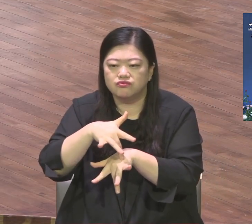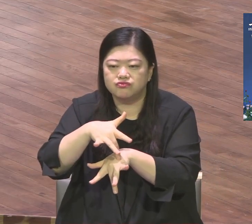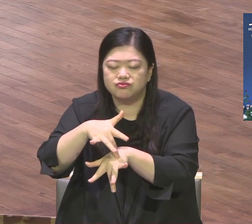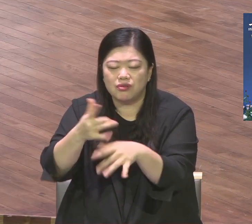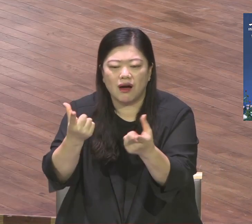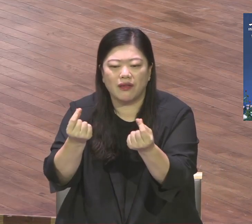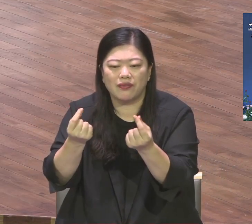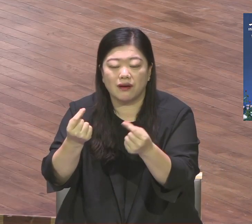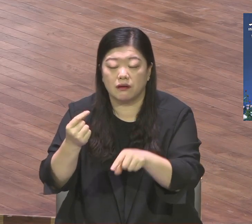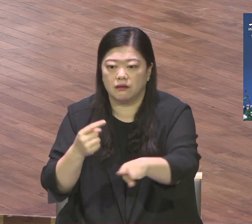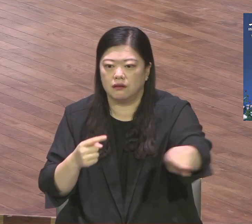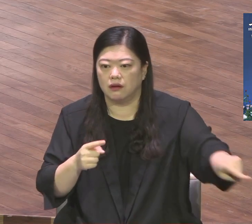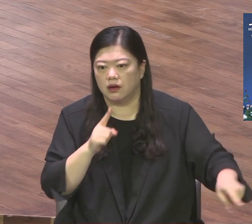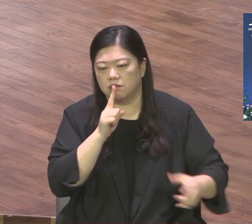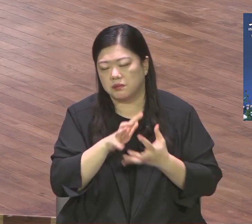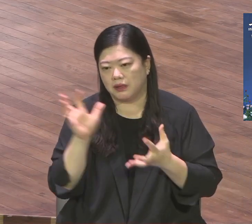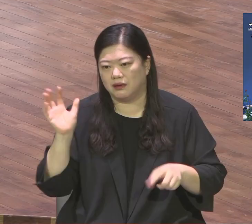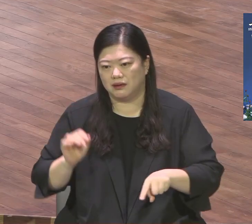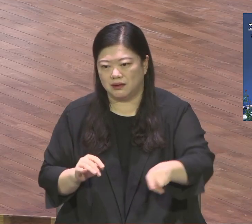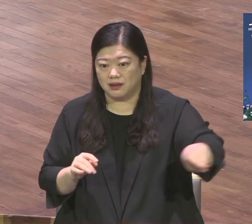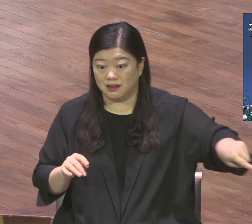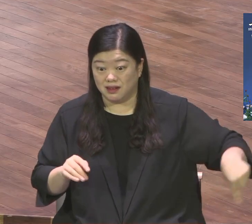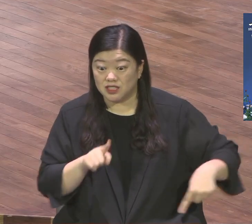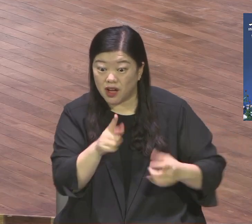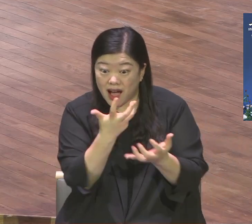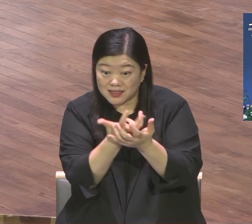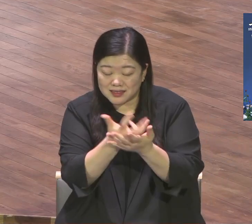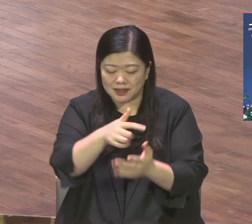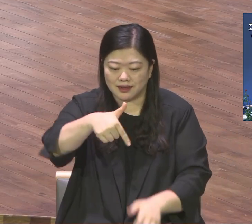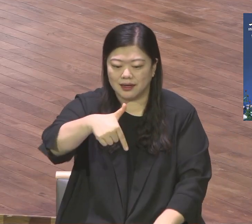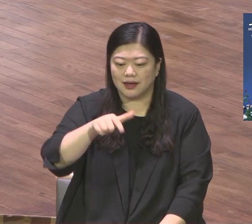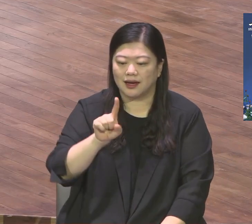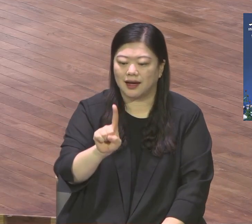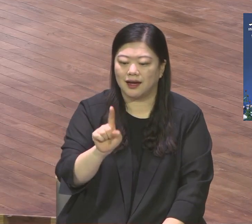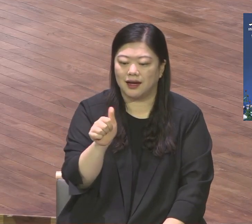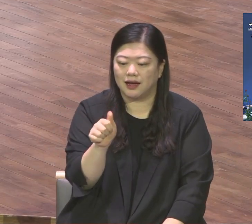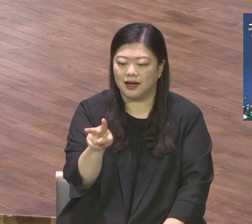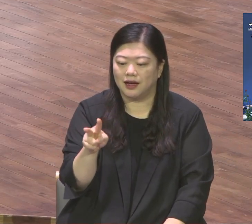가짜에 나타난 현입니다. 그래서 가연설이라 그렇게 말을 해요.